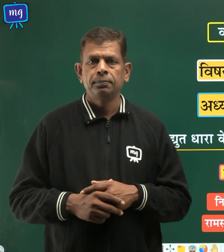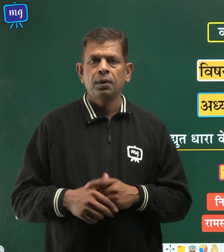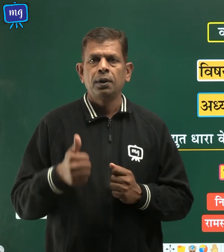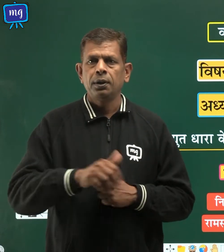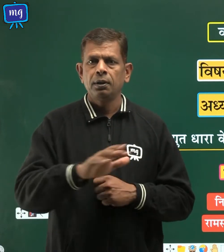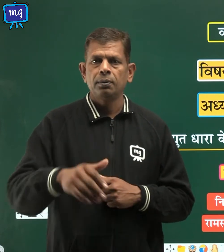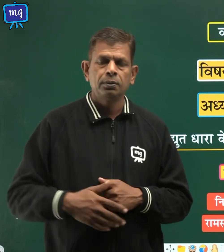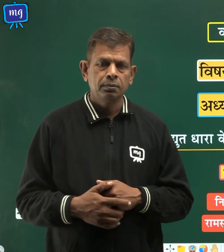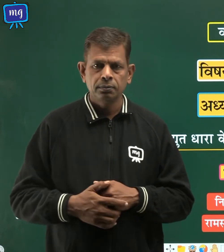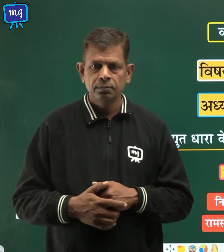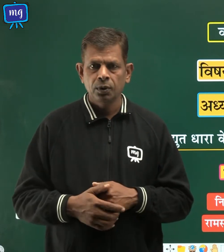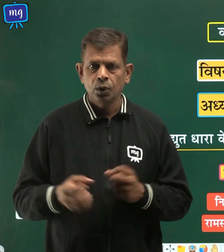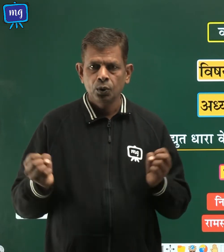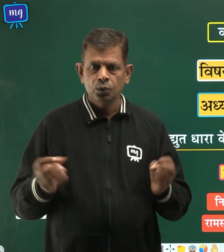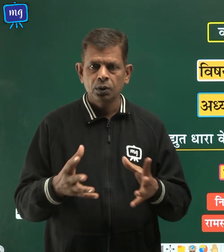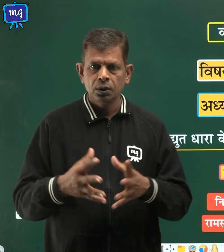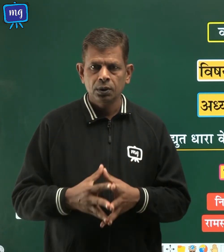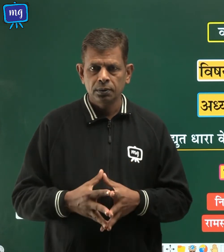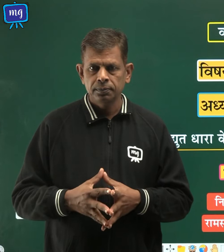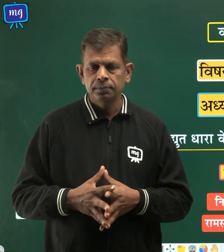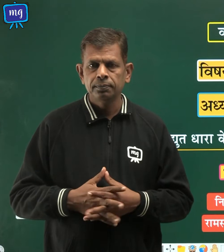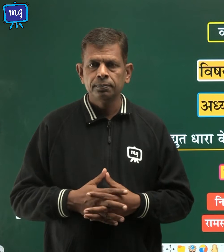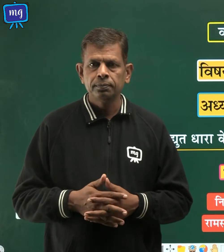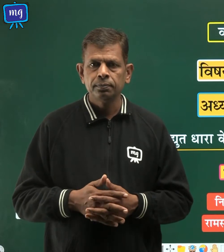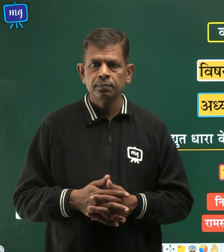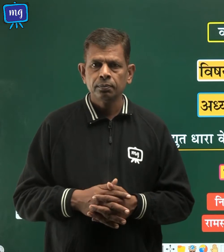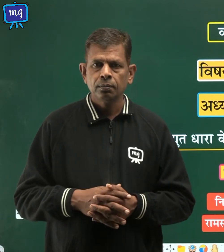ठीक है बच्चों, शुरू करते हैं।